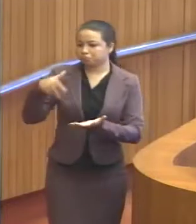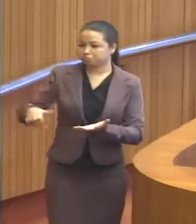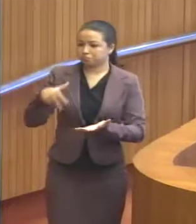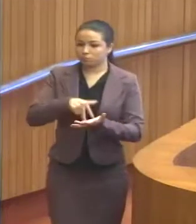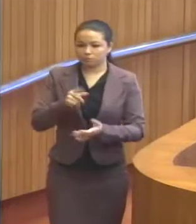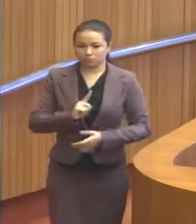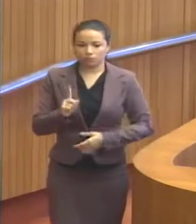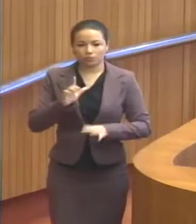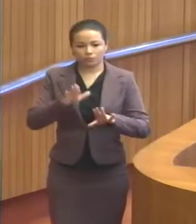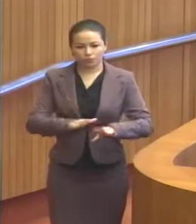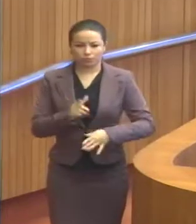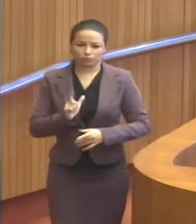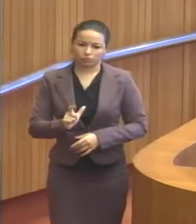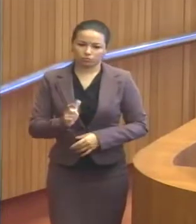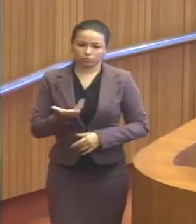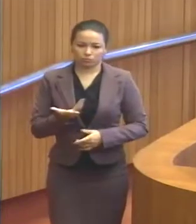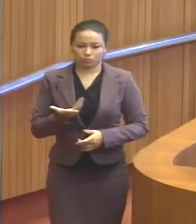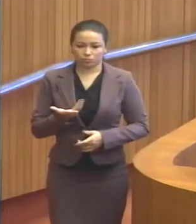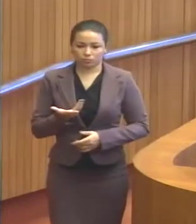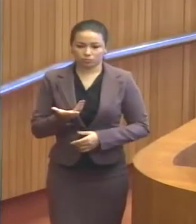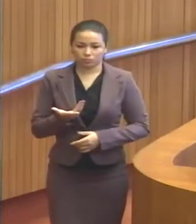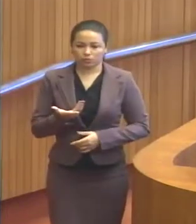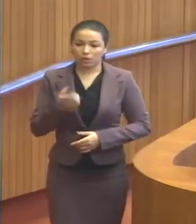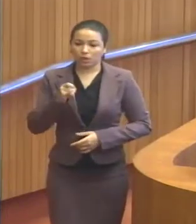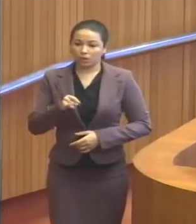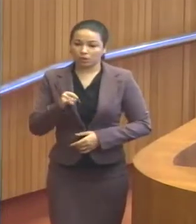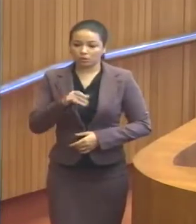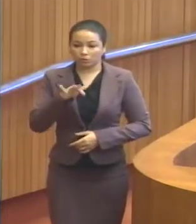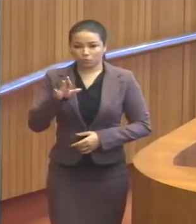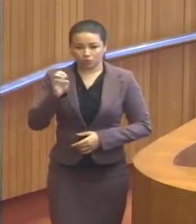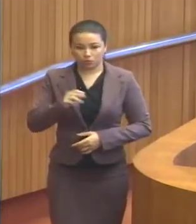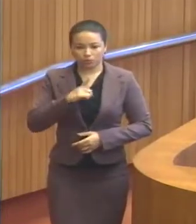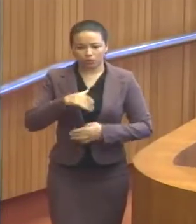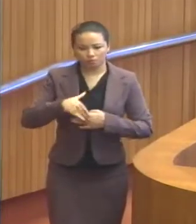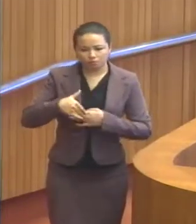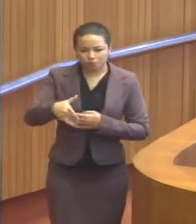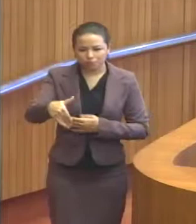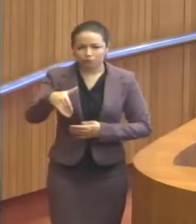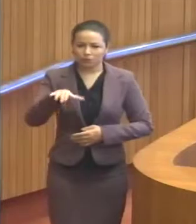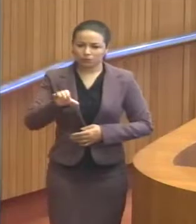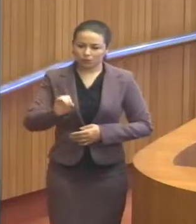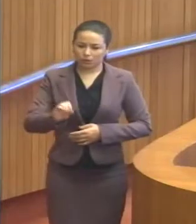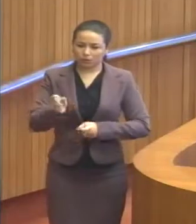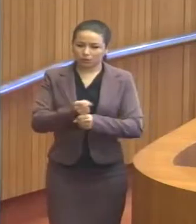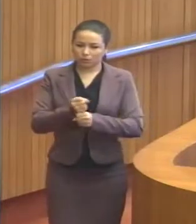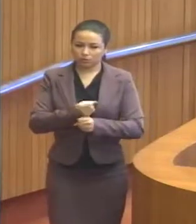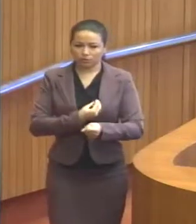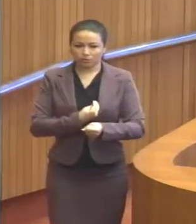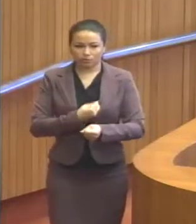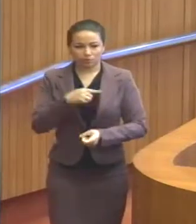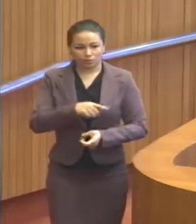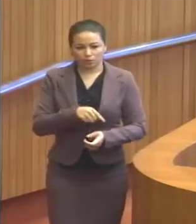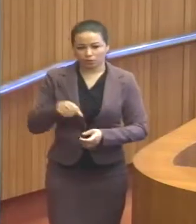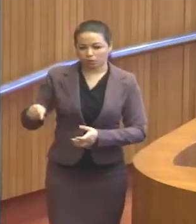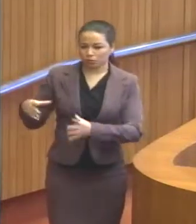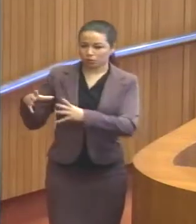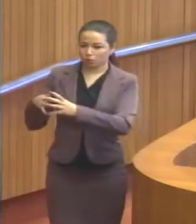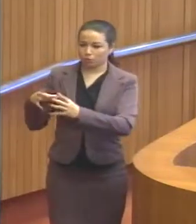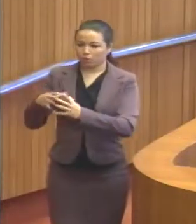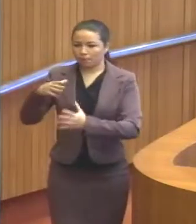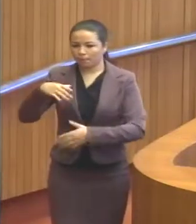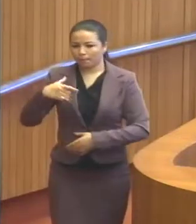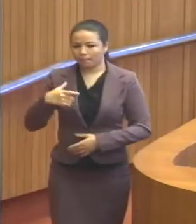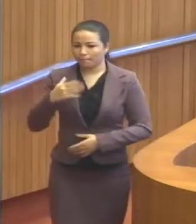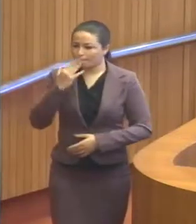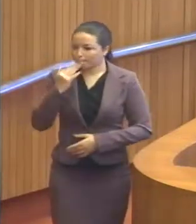Hoje, se o Cotrim tivesse aqui 10 anos de vida, e precisou para te viver, tu tem que ir para o grupo Sandeiro, deixa eu morrer